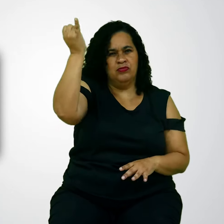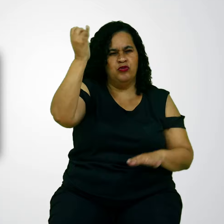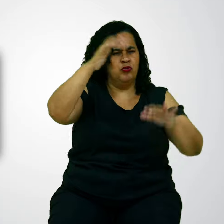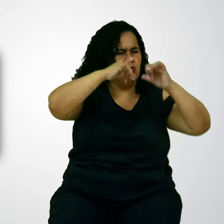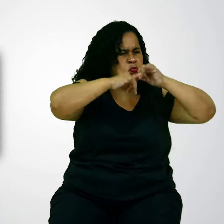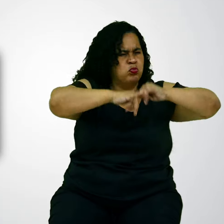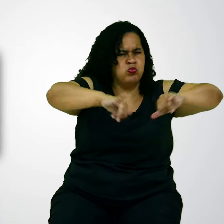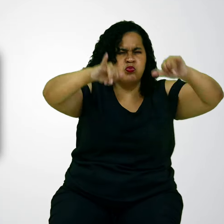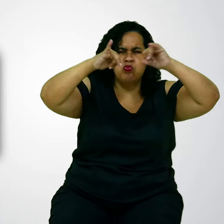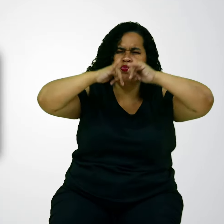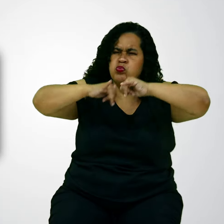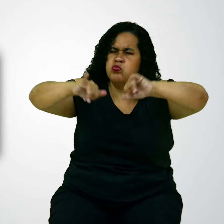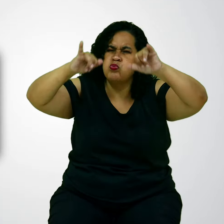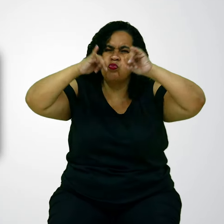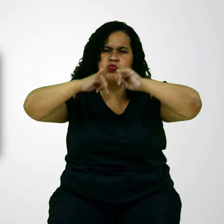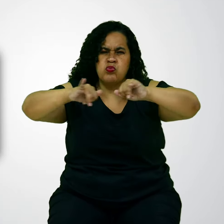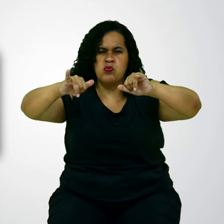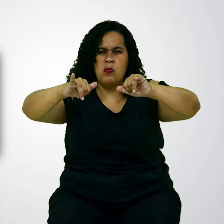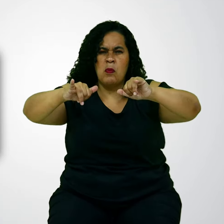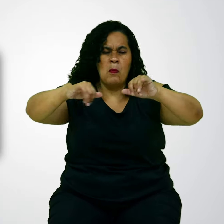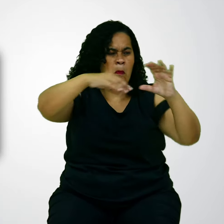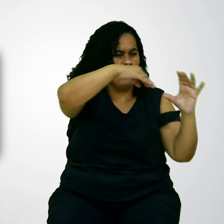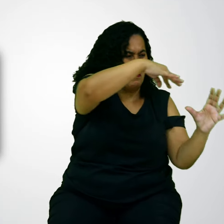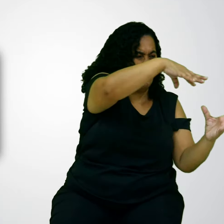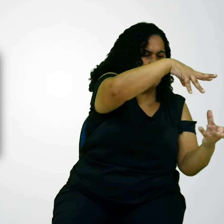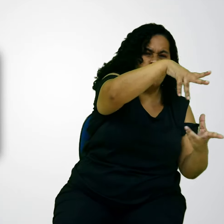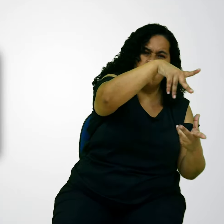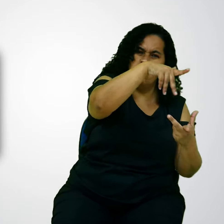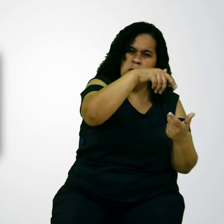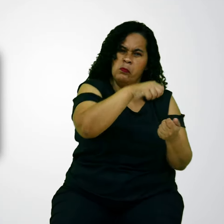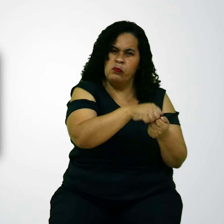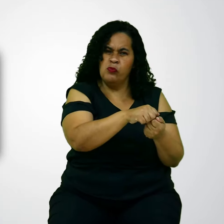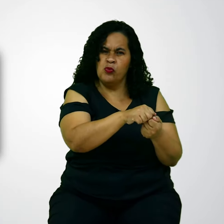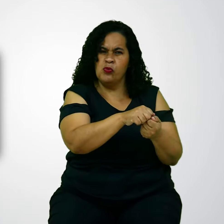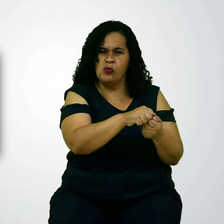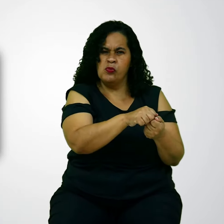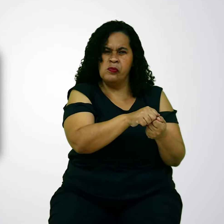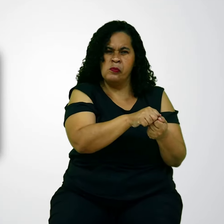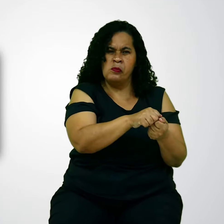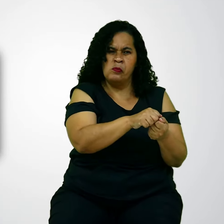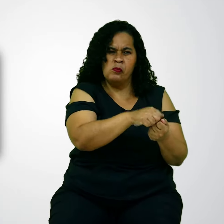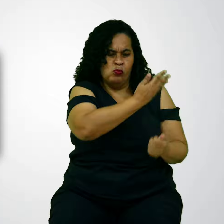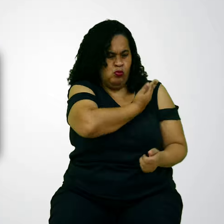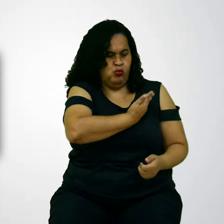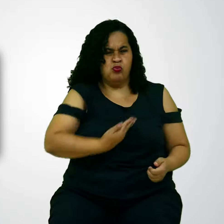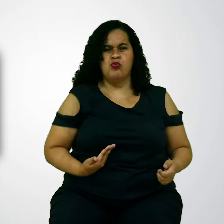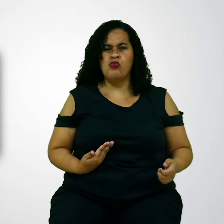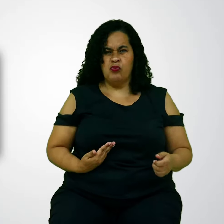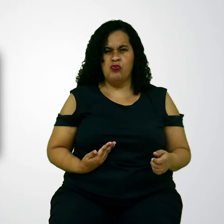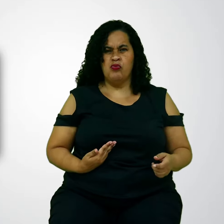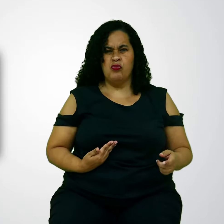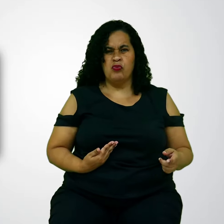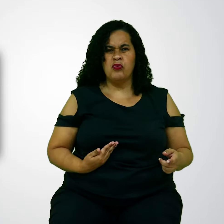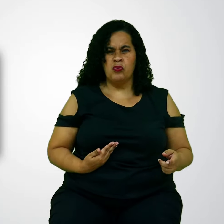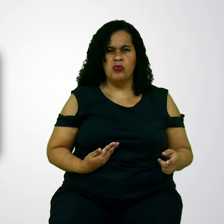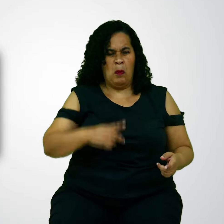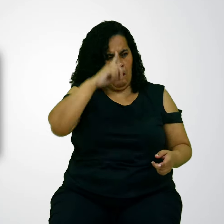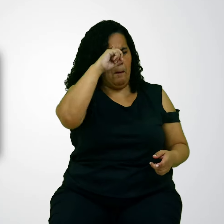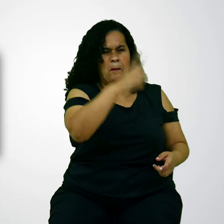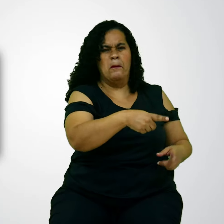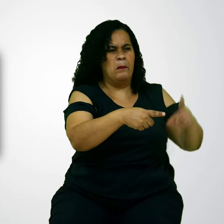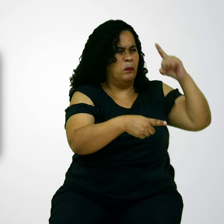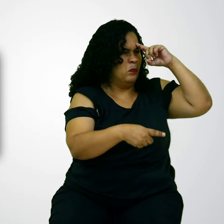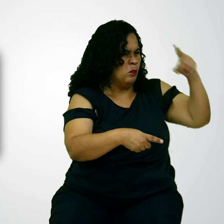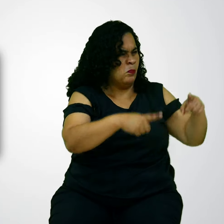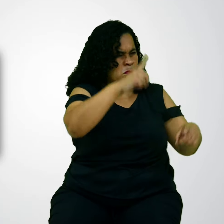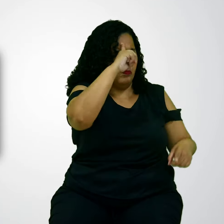não é governado pelo presidente dos Estados Unidos, pelos reis mais importantes da terra. O mundo não é